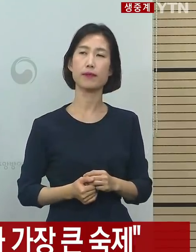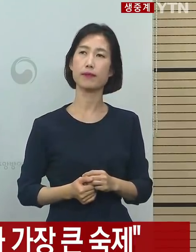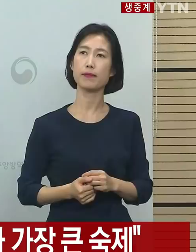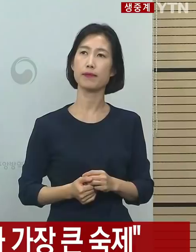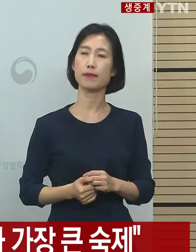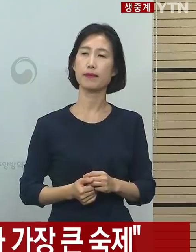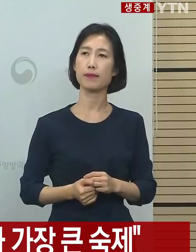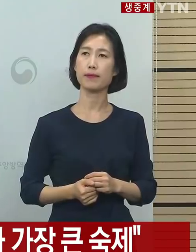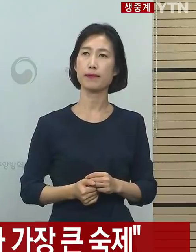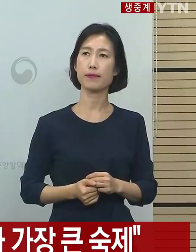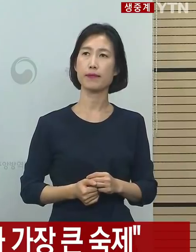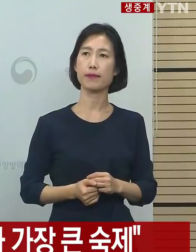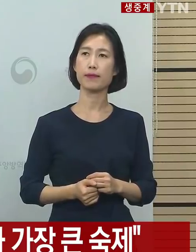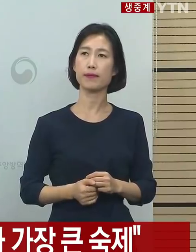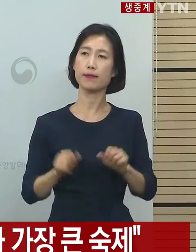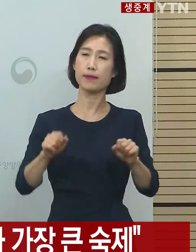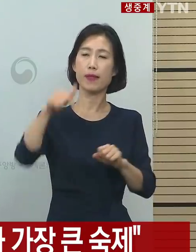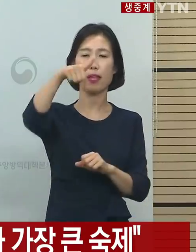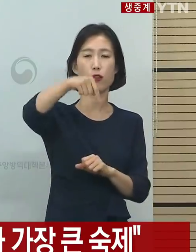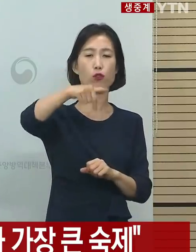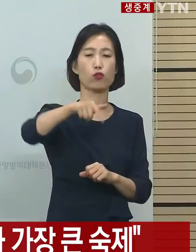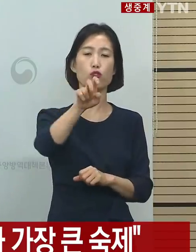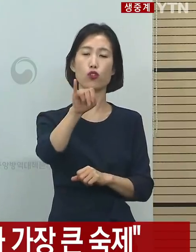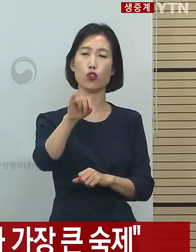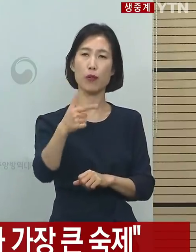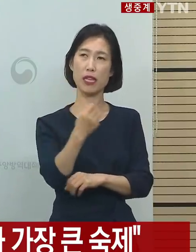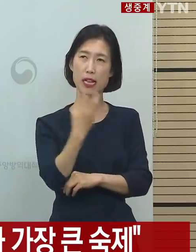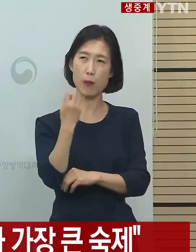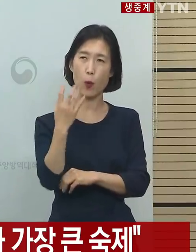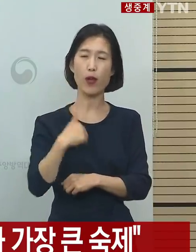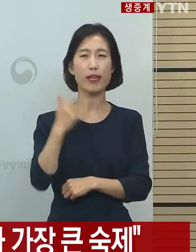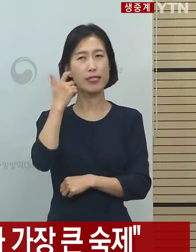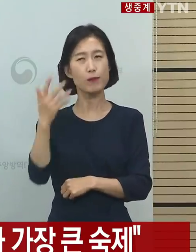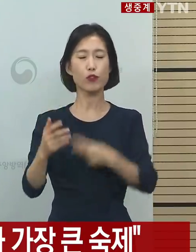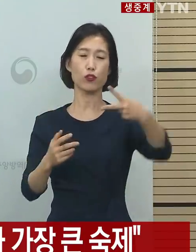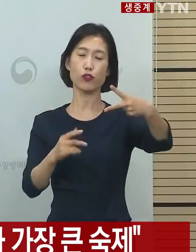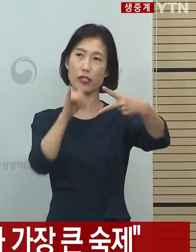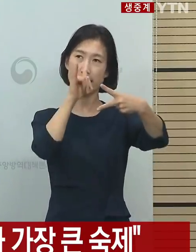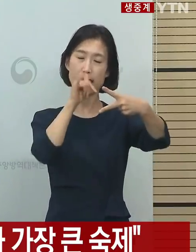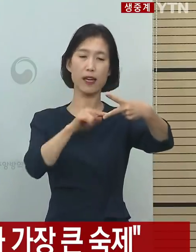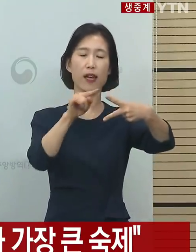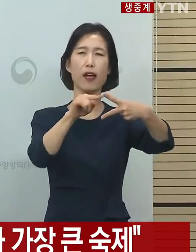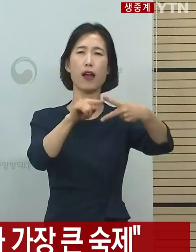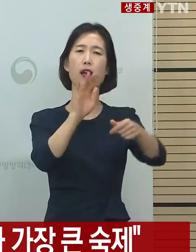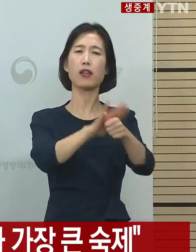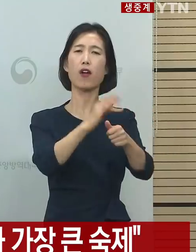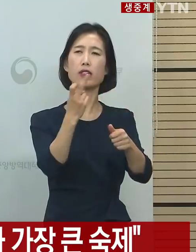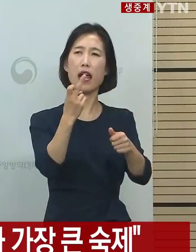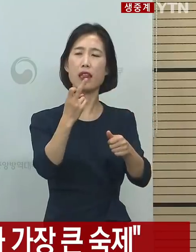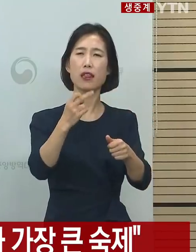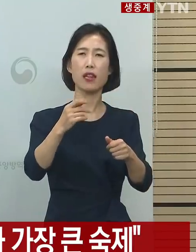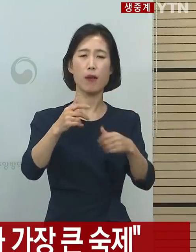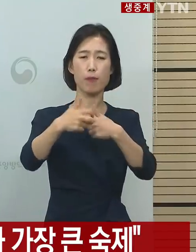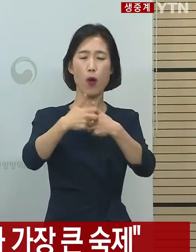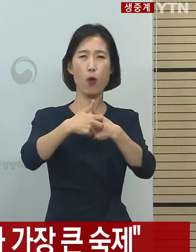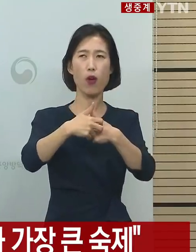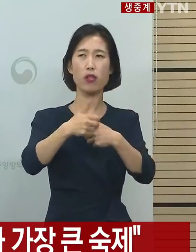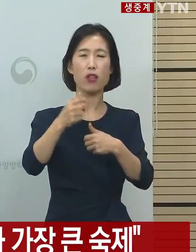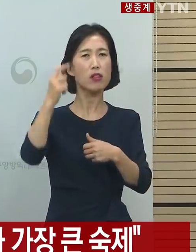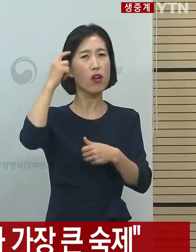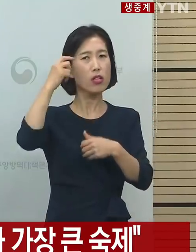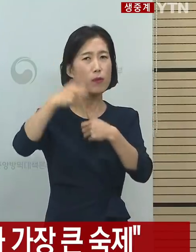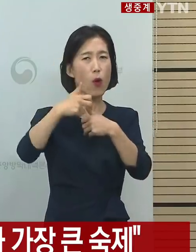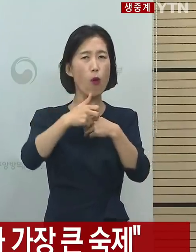부탁드립니다. 네, 저 국민일보 최혜슬입니다. 저 질문 두 가지가 있는데요. 그 경산 세명병원